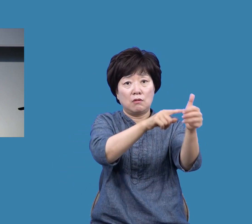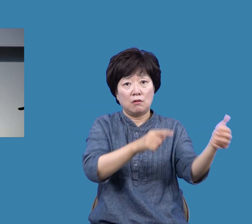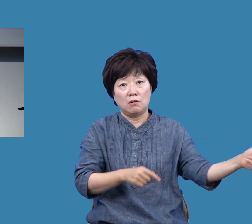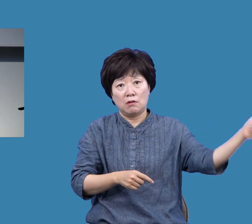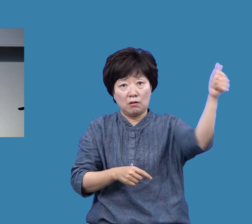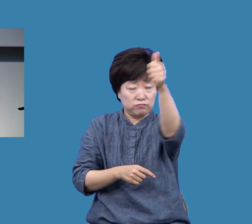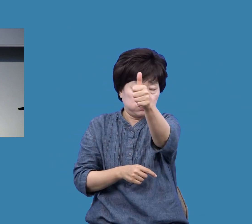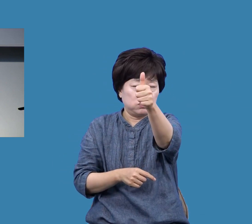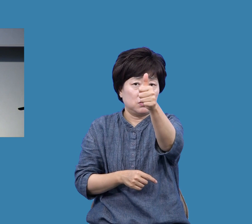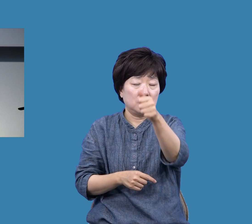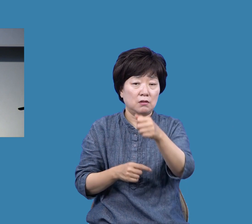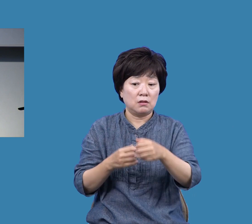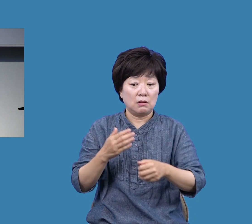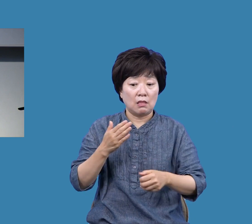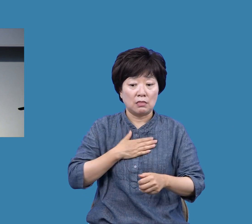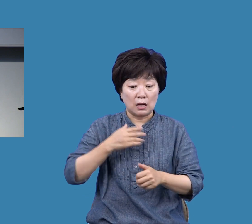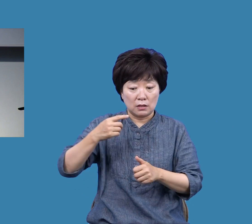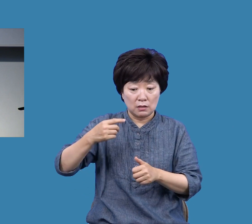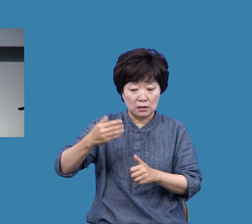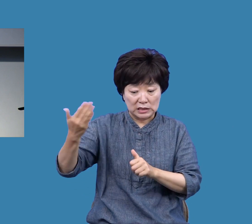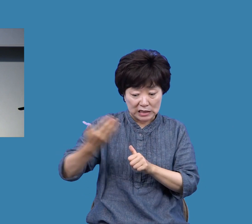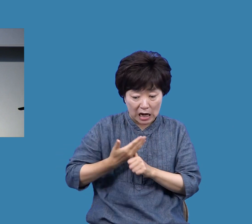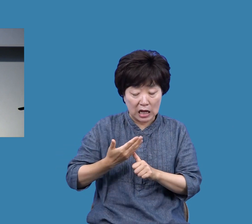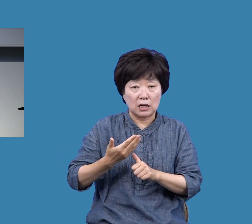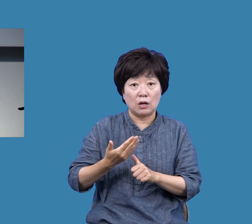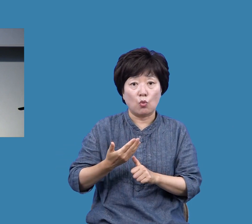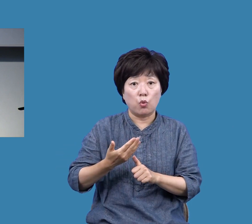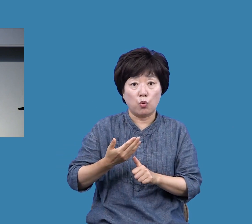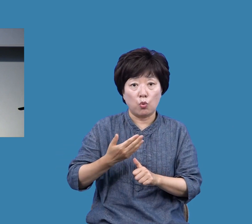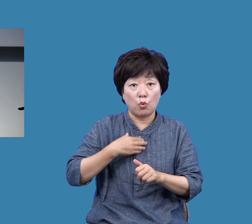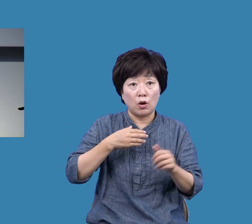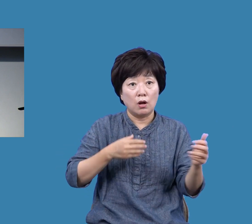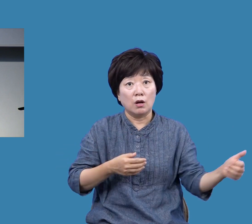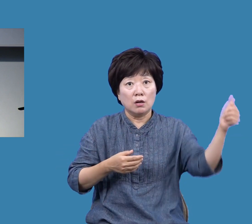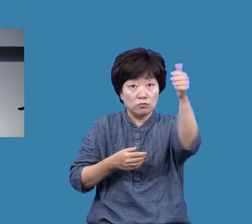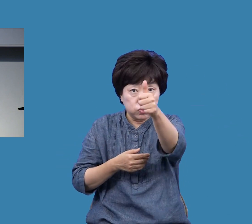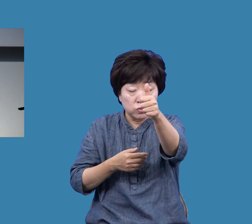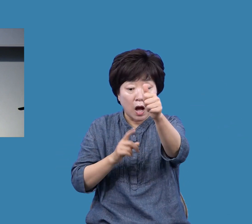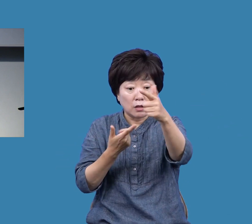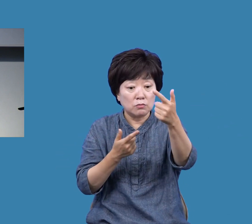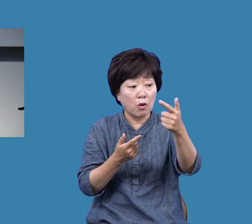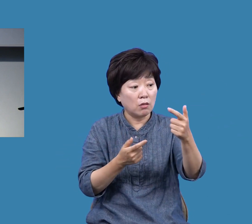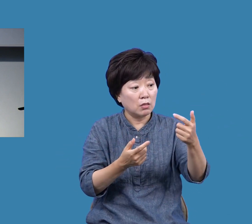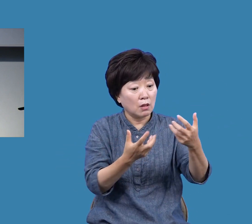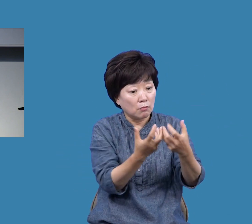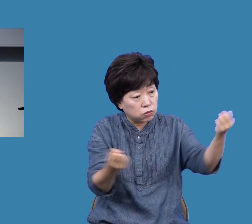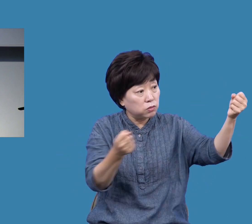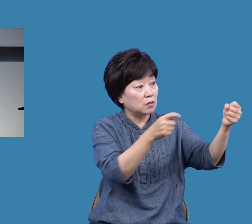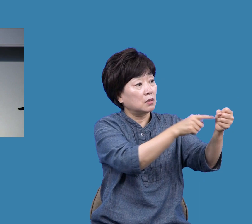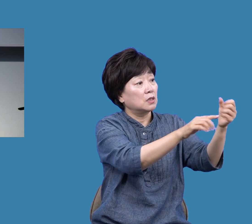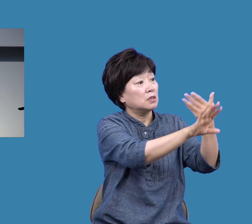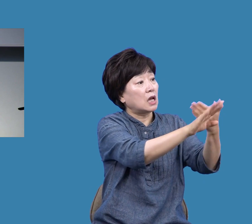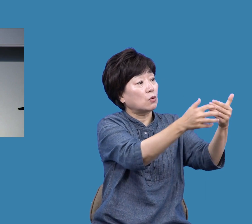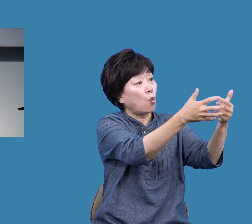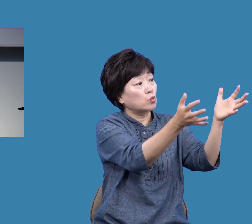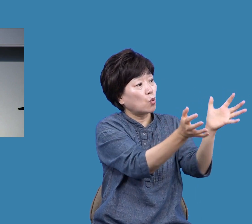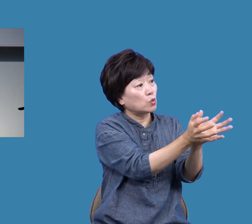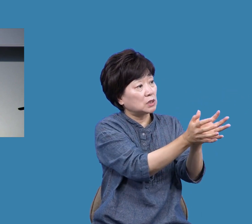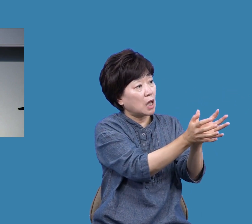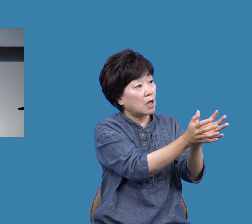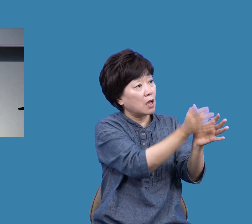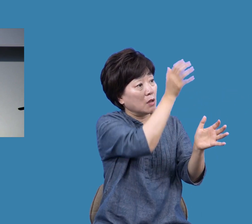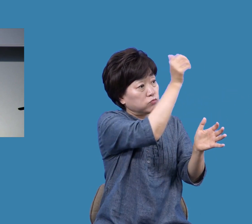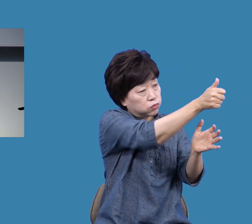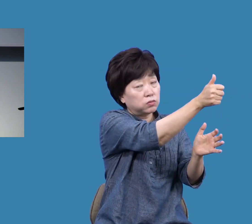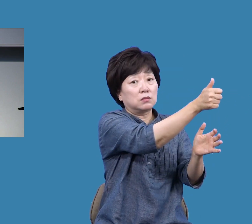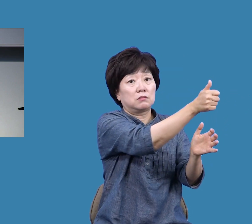잘라내고 세우실지 아니면 그 사람이 또 다른 공동체를 개척할지 그건 모르겠지만 그 사람을 하나님의 반드시 리더로 세우세요.